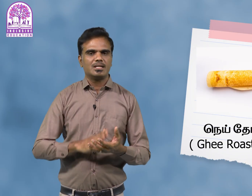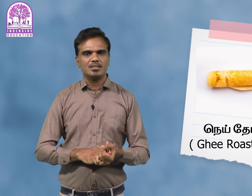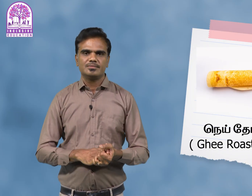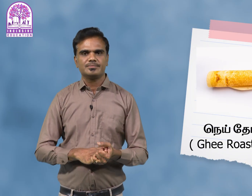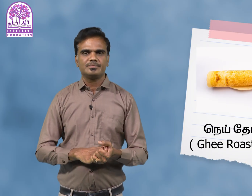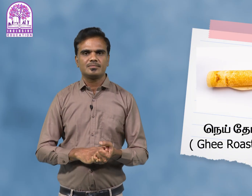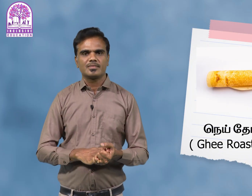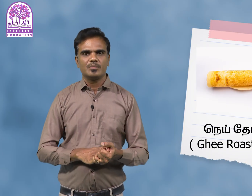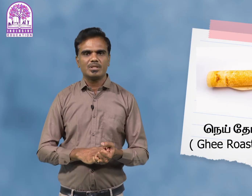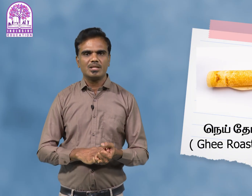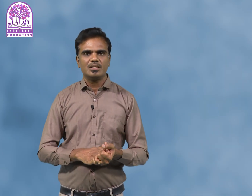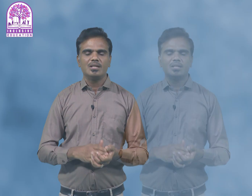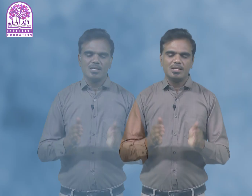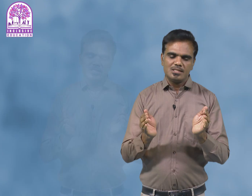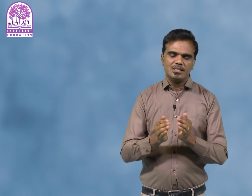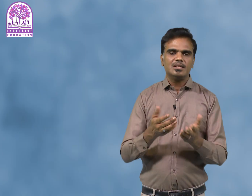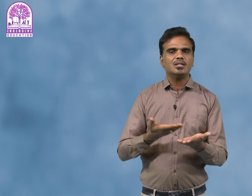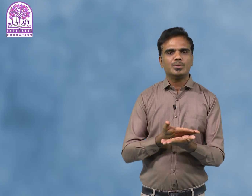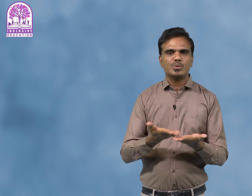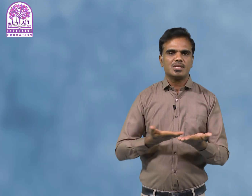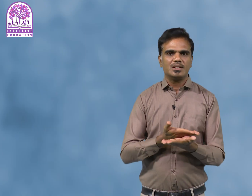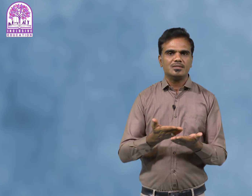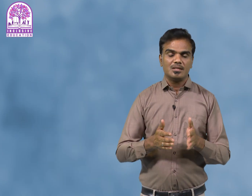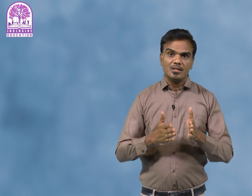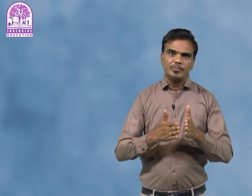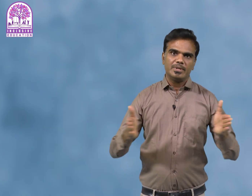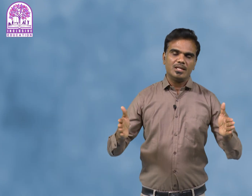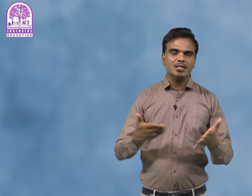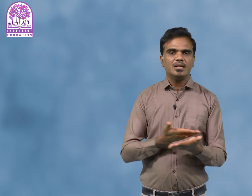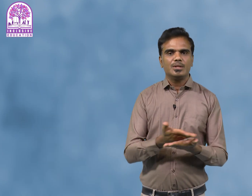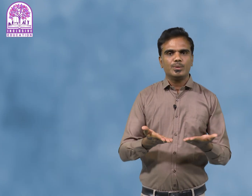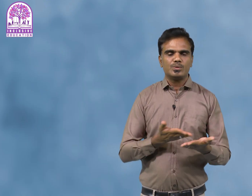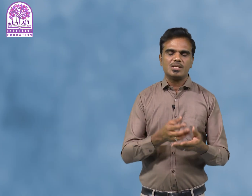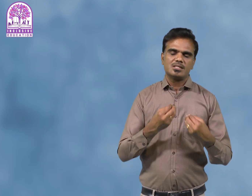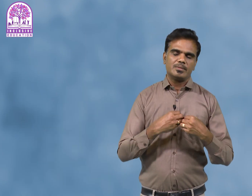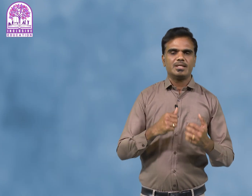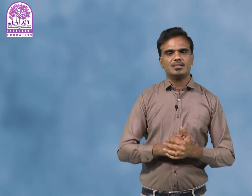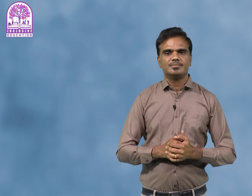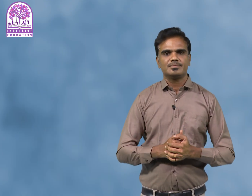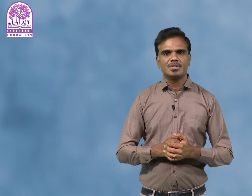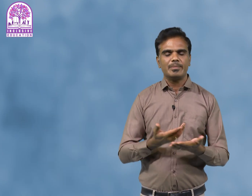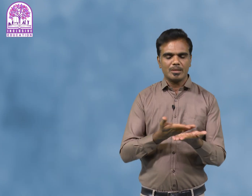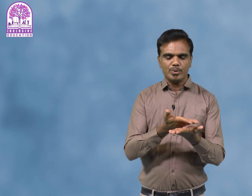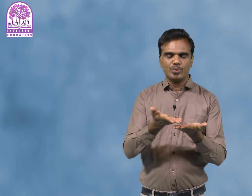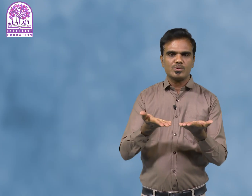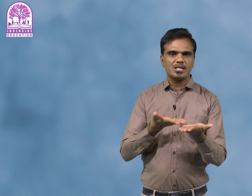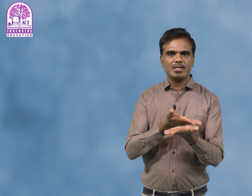நான். புரியுதுங்களா? சின்ன தோசை, பெரிய தோசை நான் சாப்பிட்டேன் அப்படிங்கிறப்போ தோசை